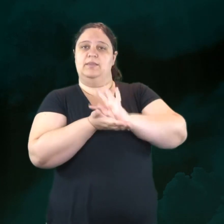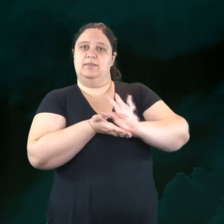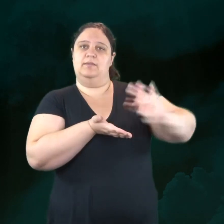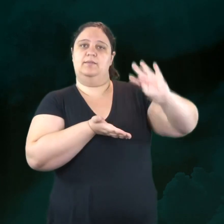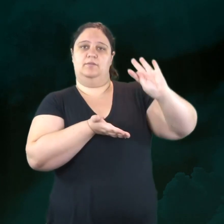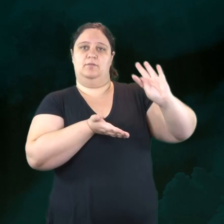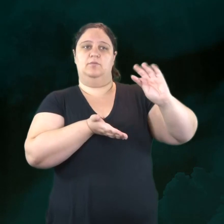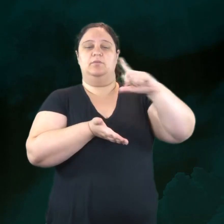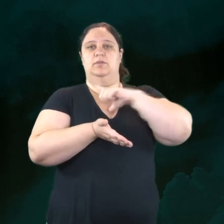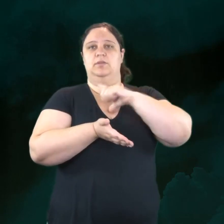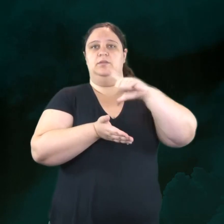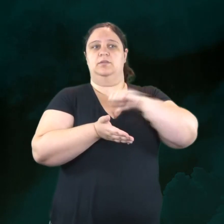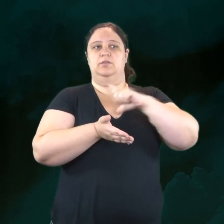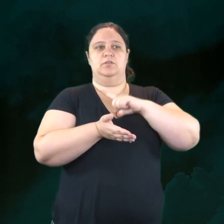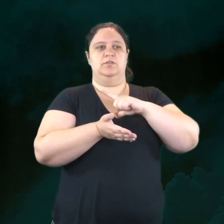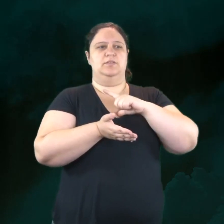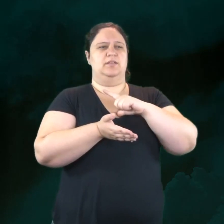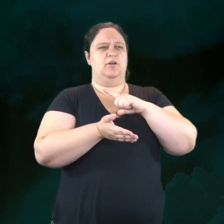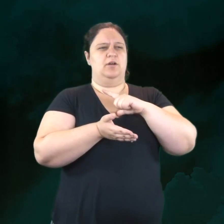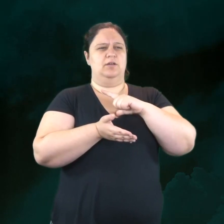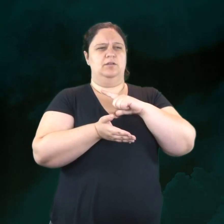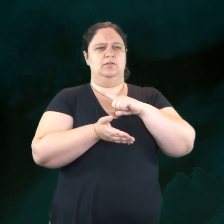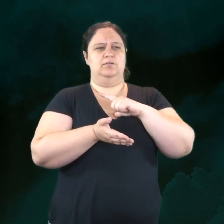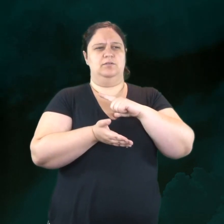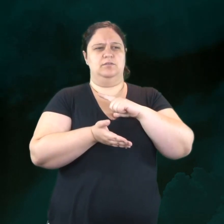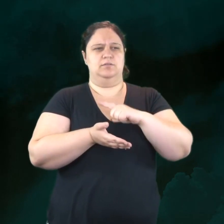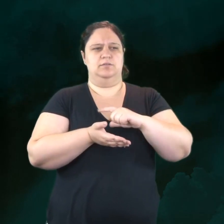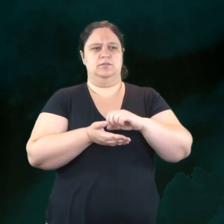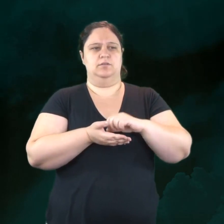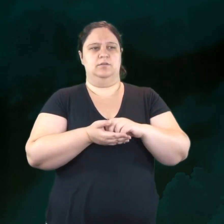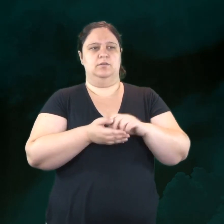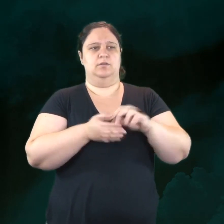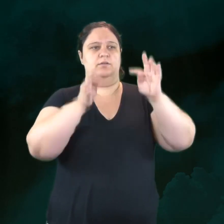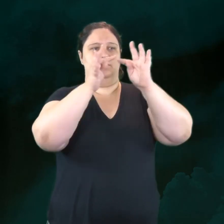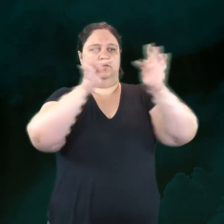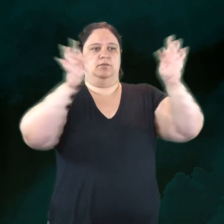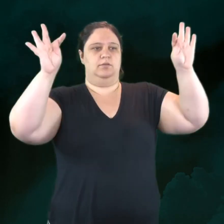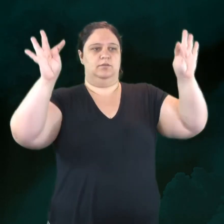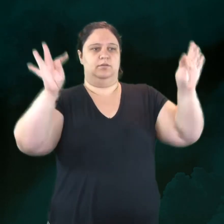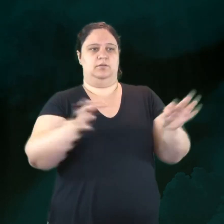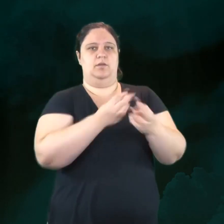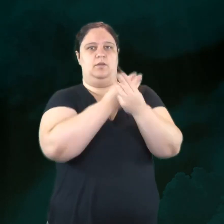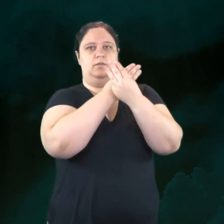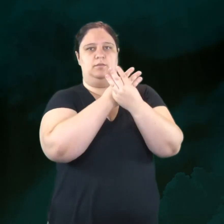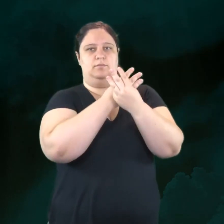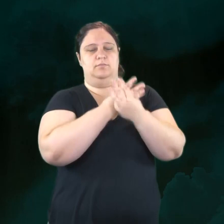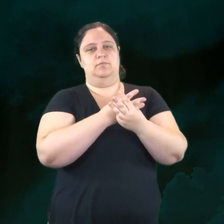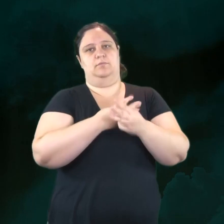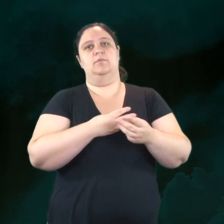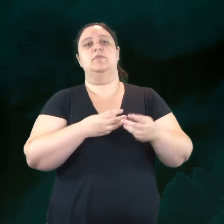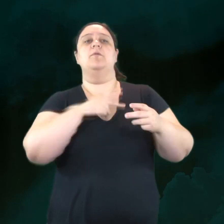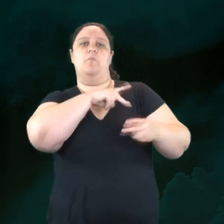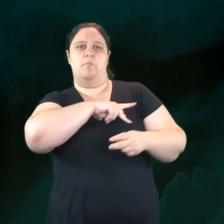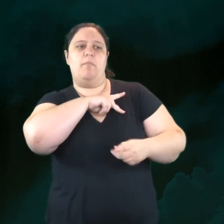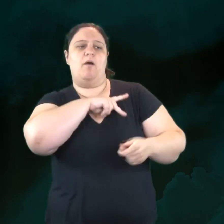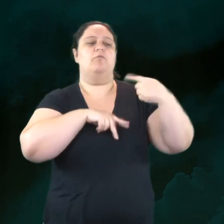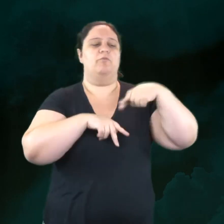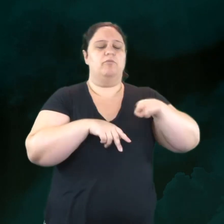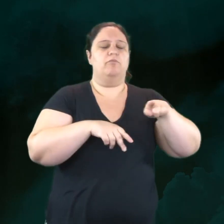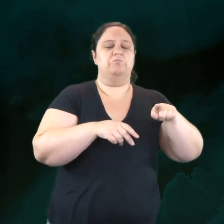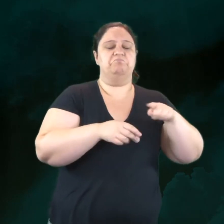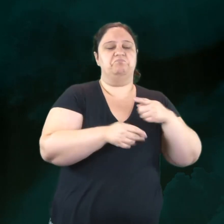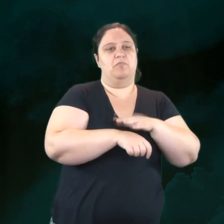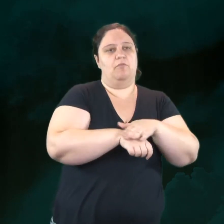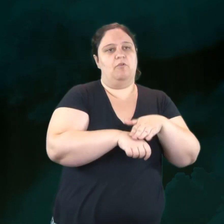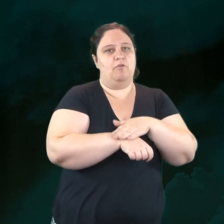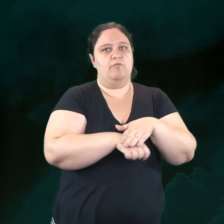uma sinagoga de judeus. Paulo, segundo seu costume, foi procurá-los, e por 3 sábados arrazoou